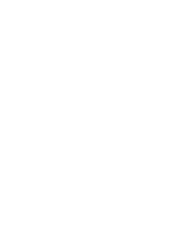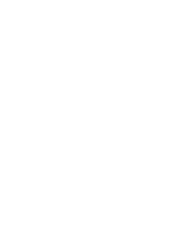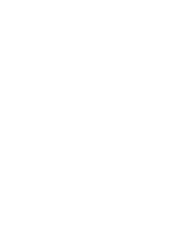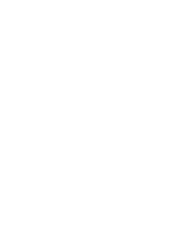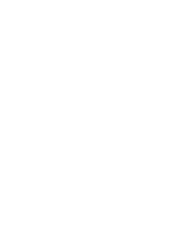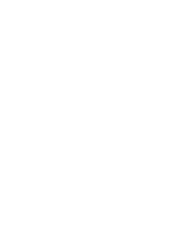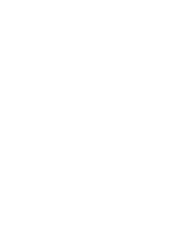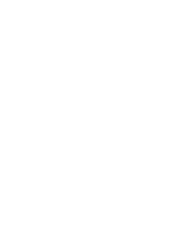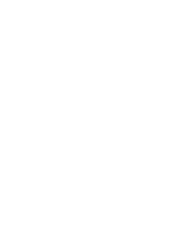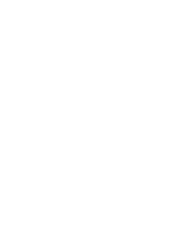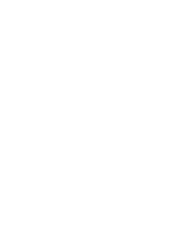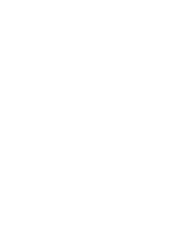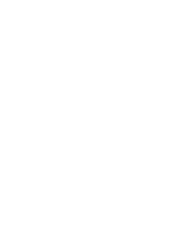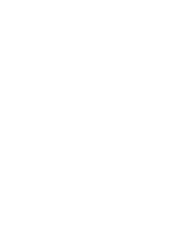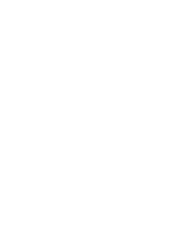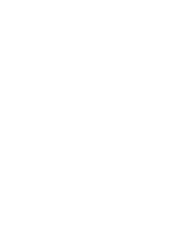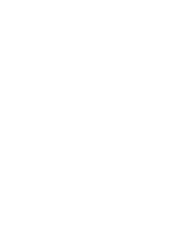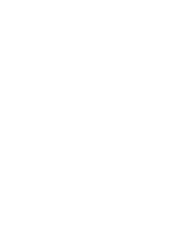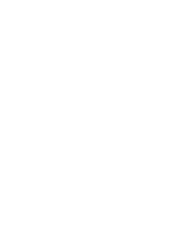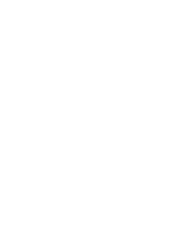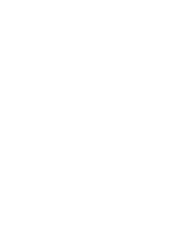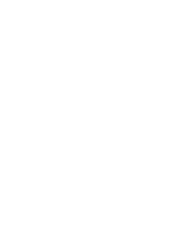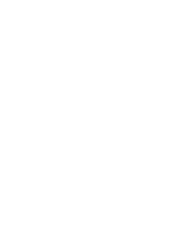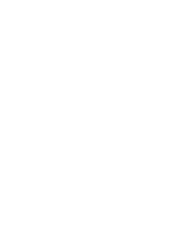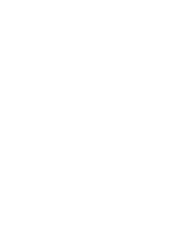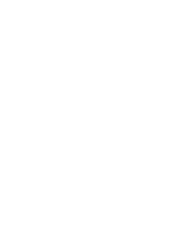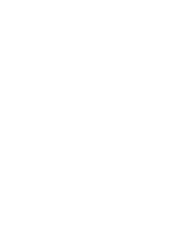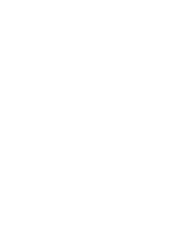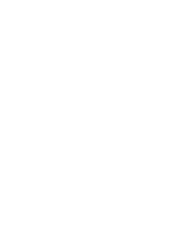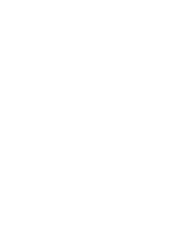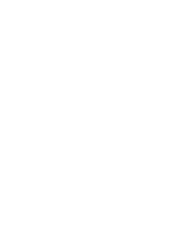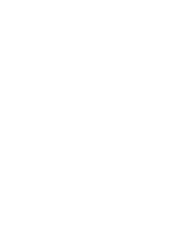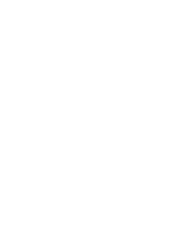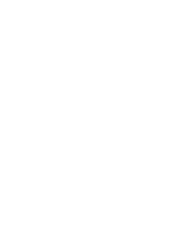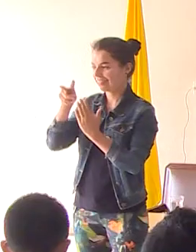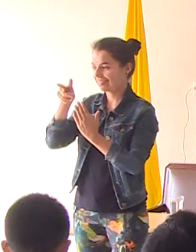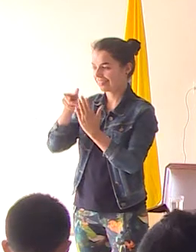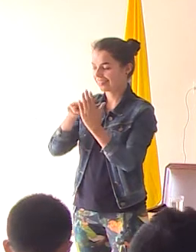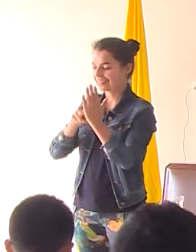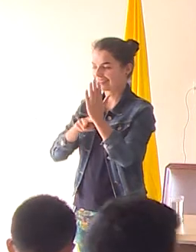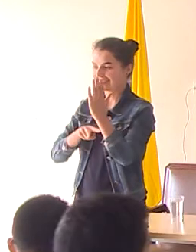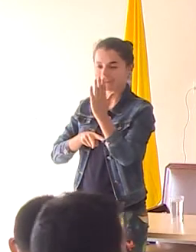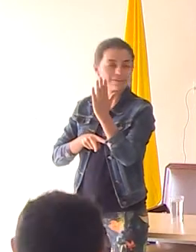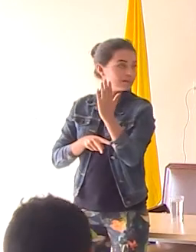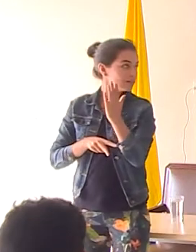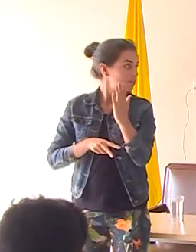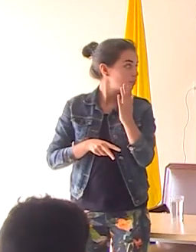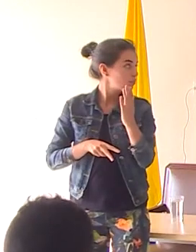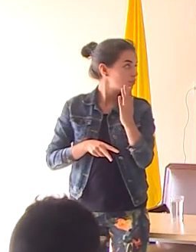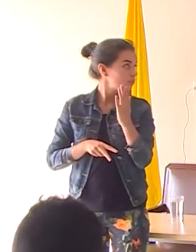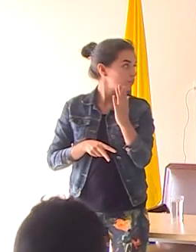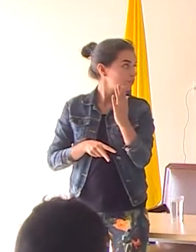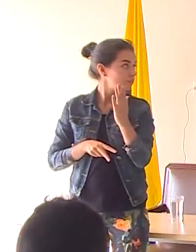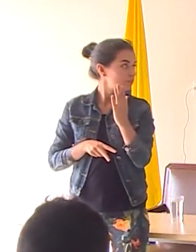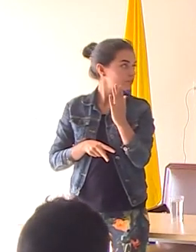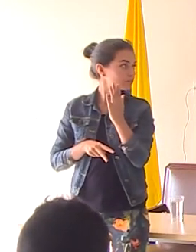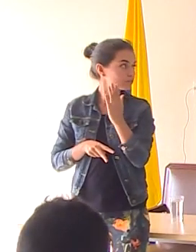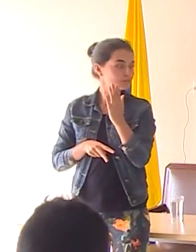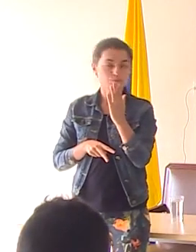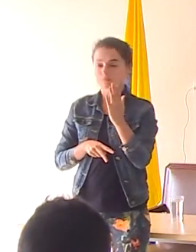primero tenemos una lectura de la ciudad en la que entendamos que la ciudad